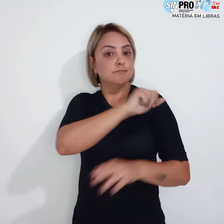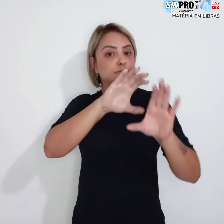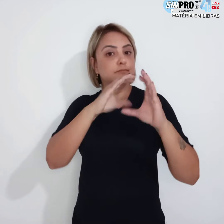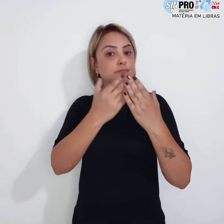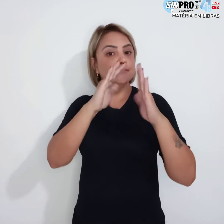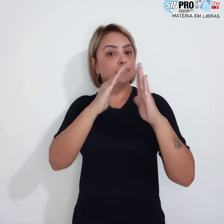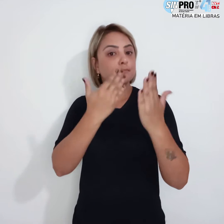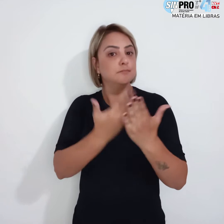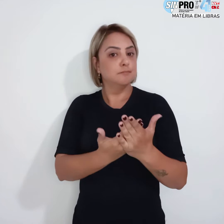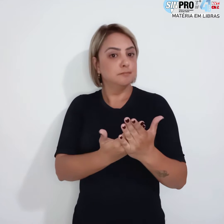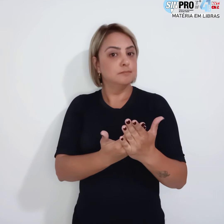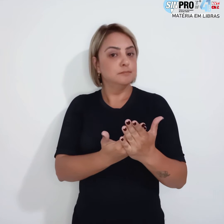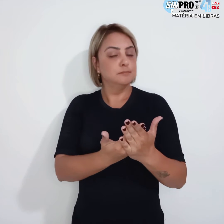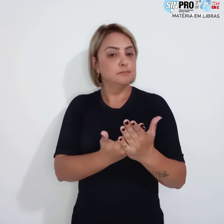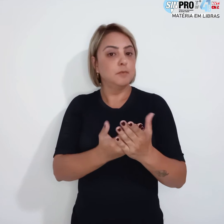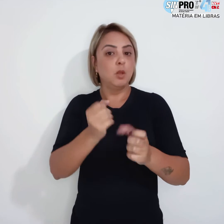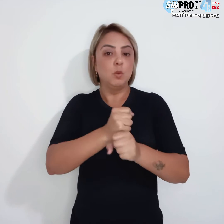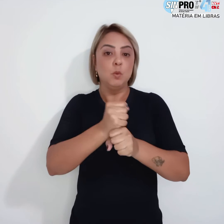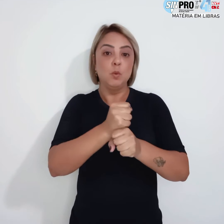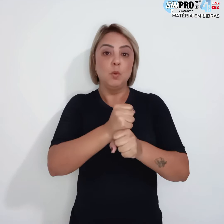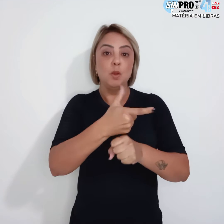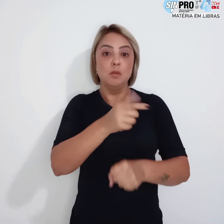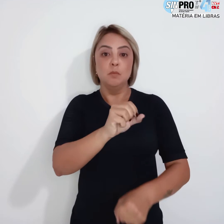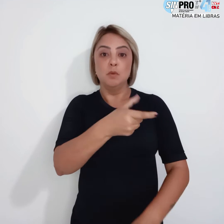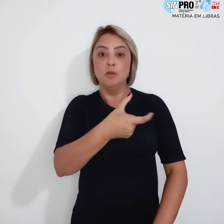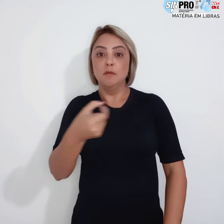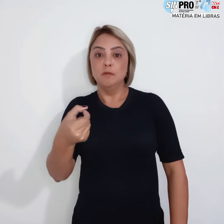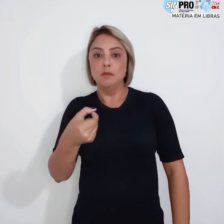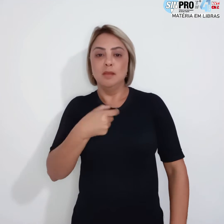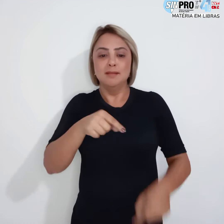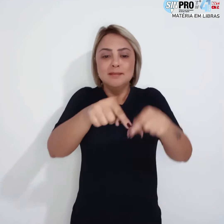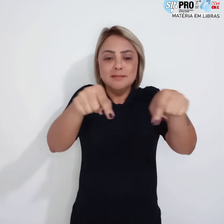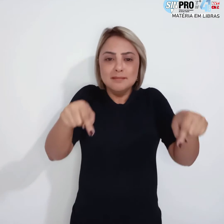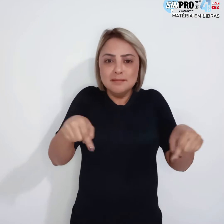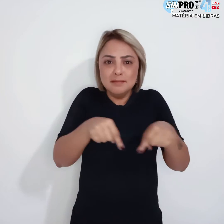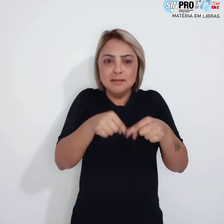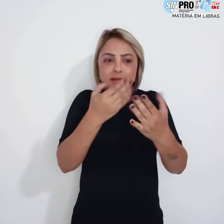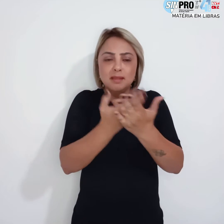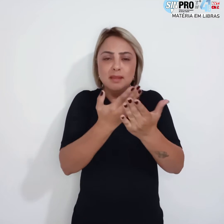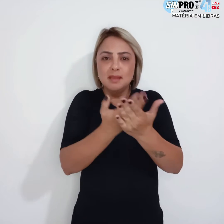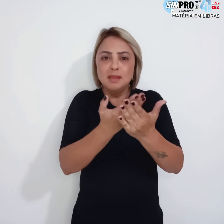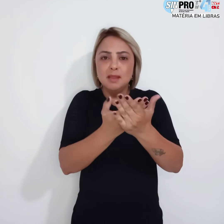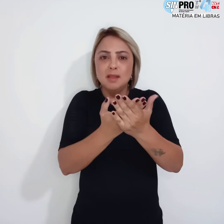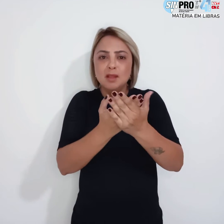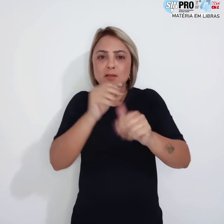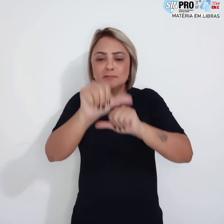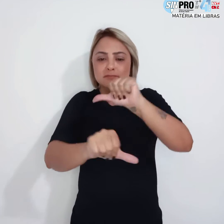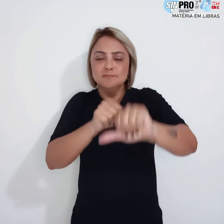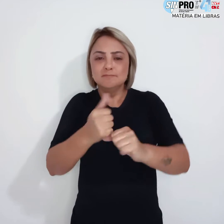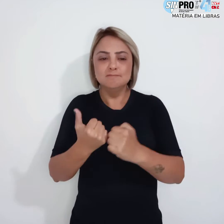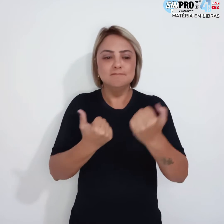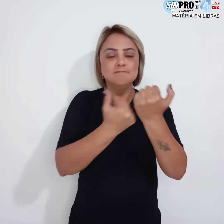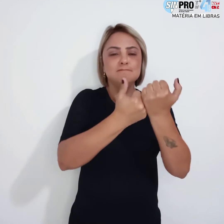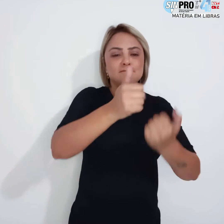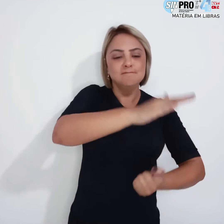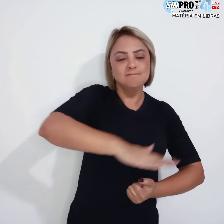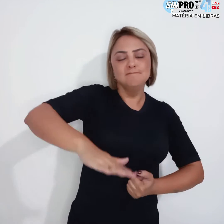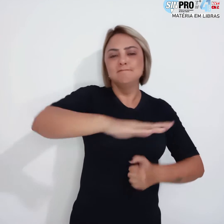escolar. No ano de 2020, salas de aulas foram substituídas por ambiente virtual.